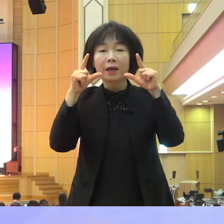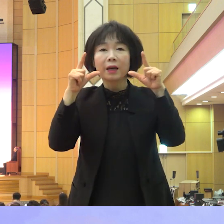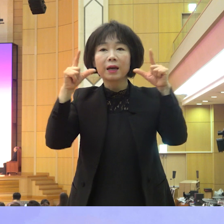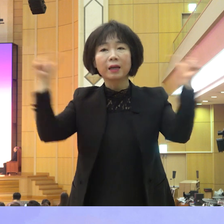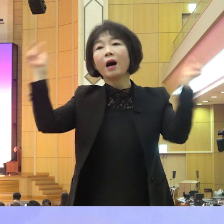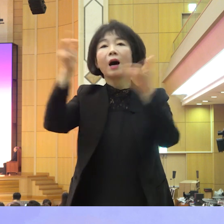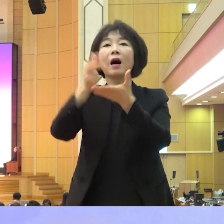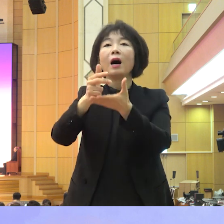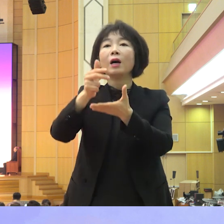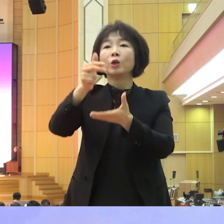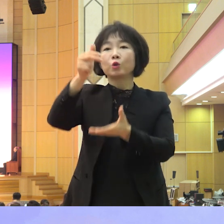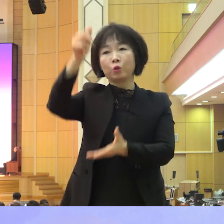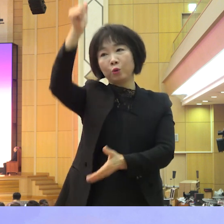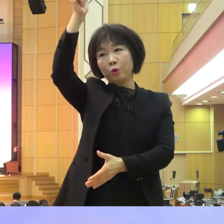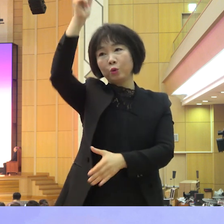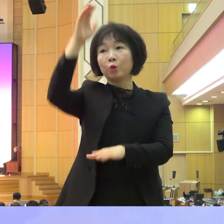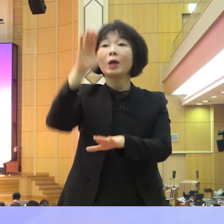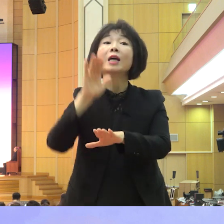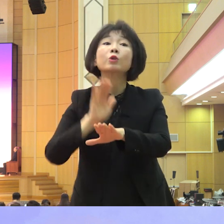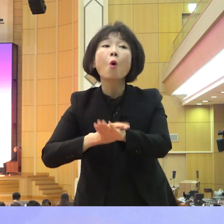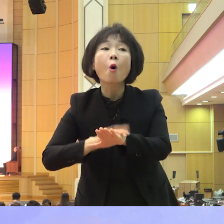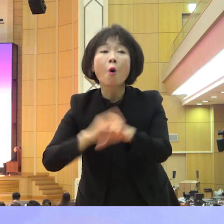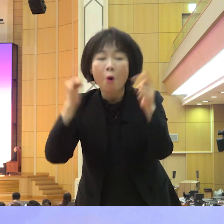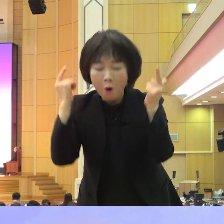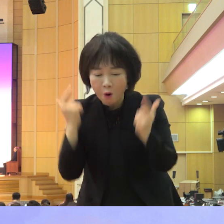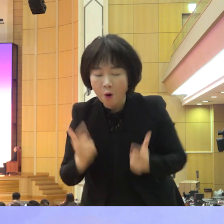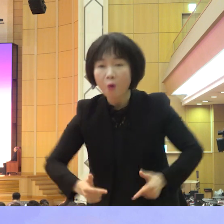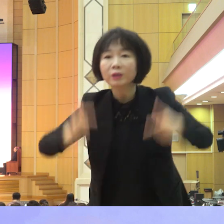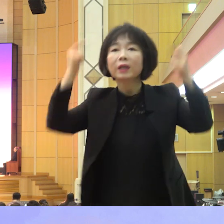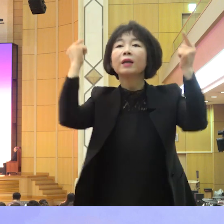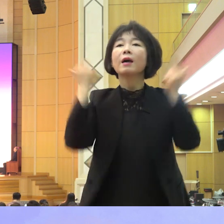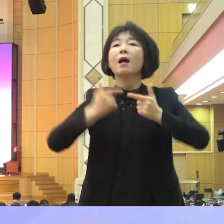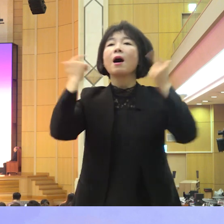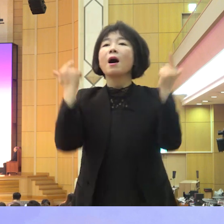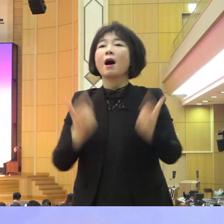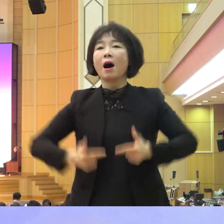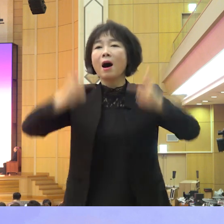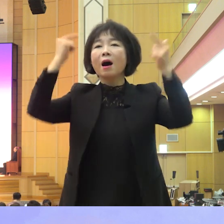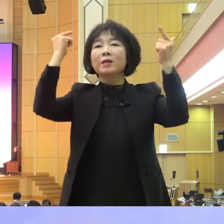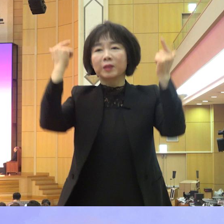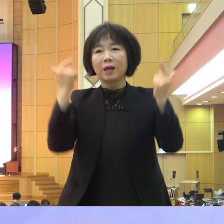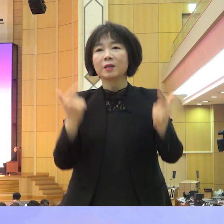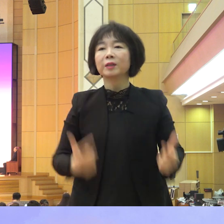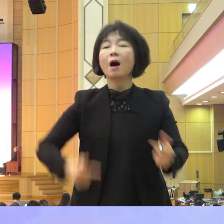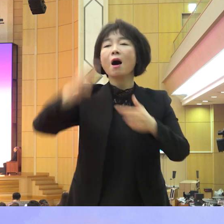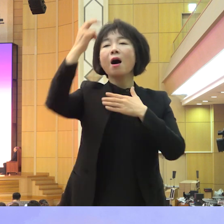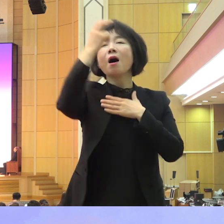자나깨나 주의 손이